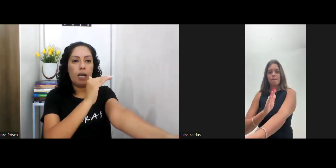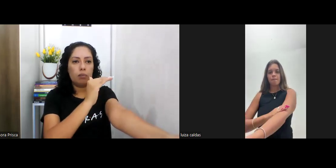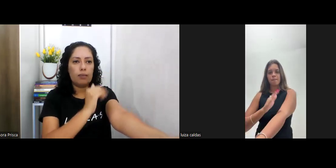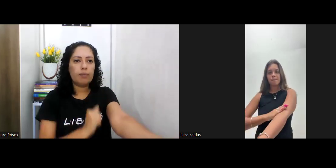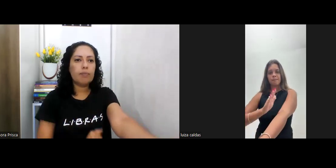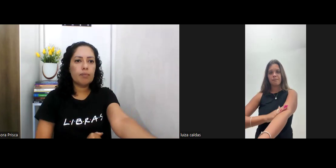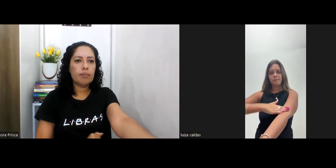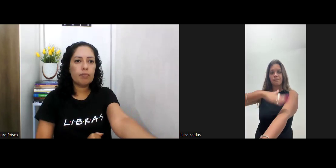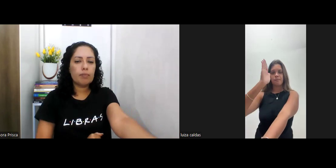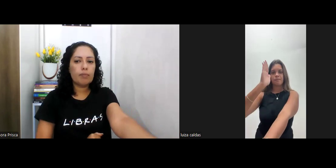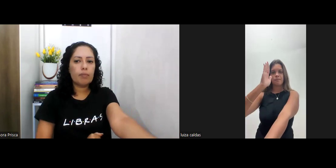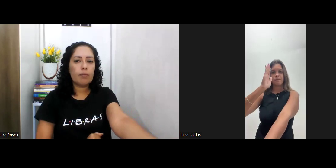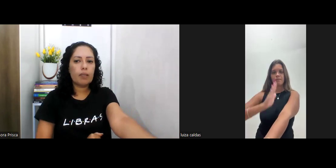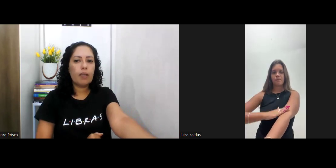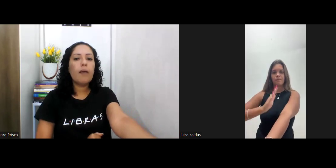pressão alta,